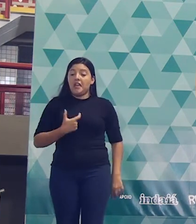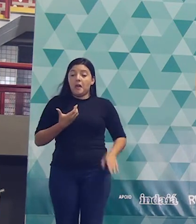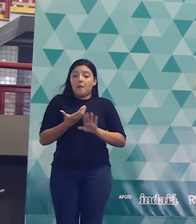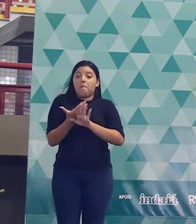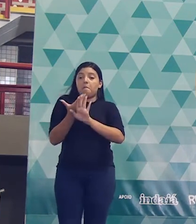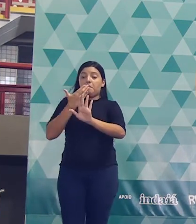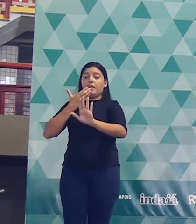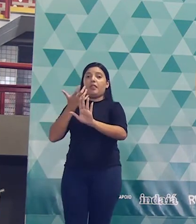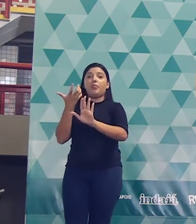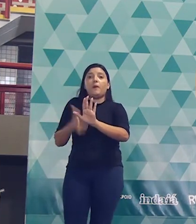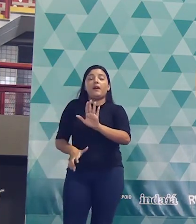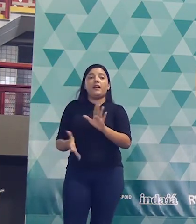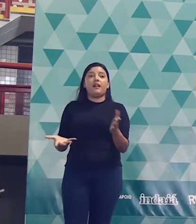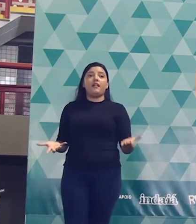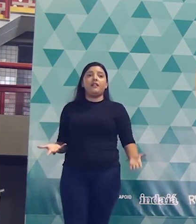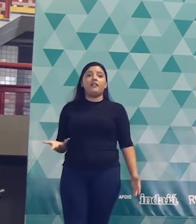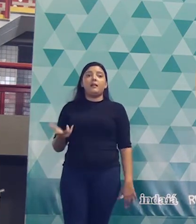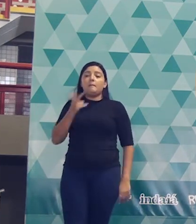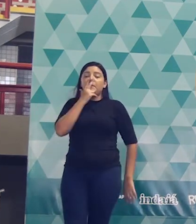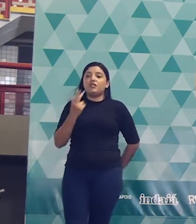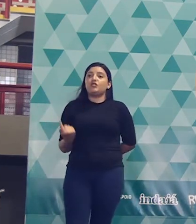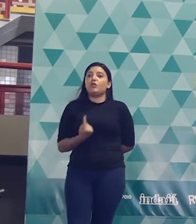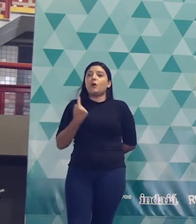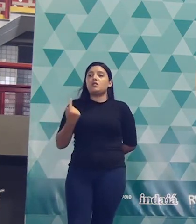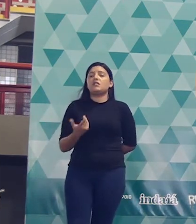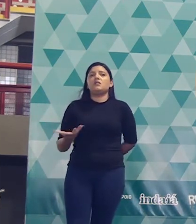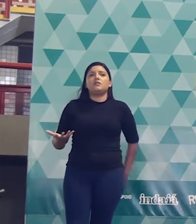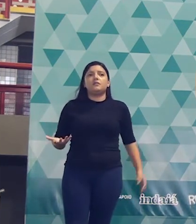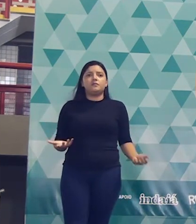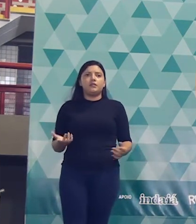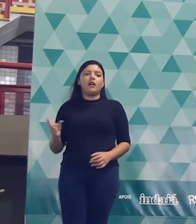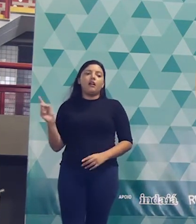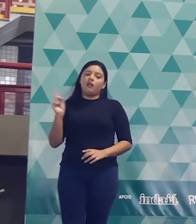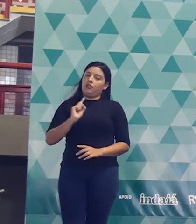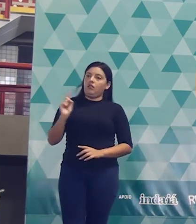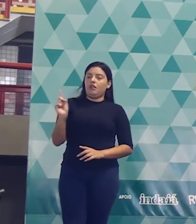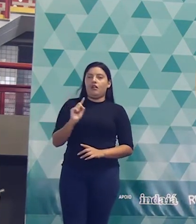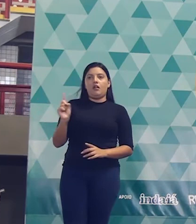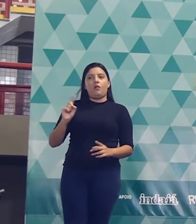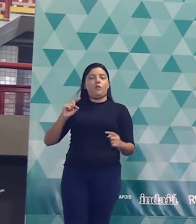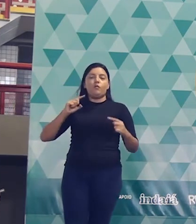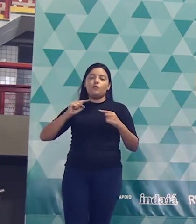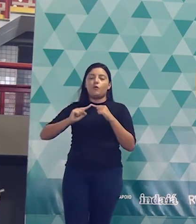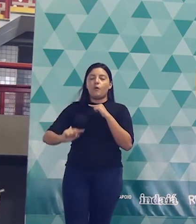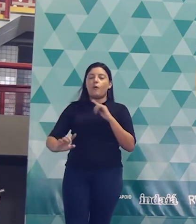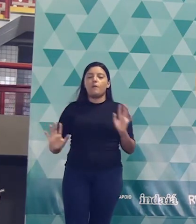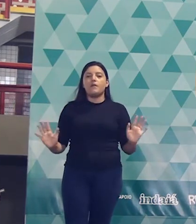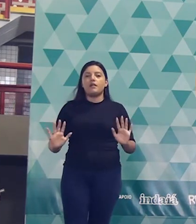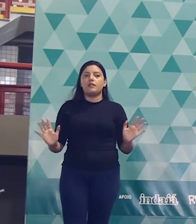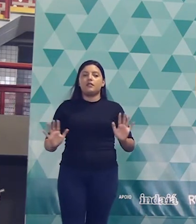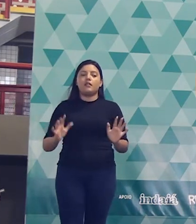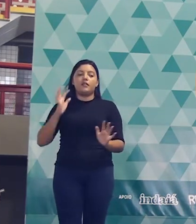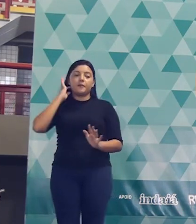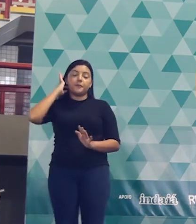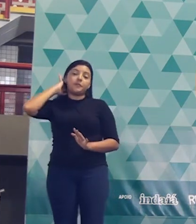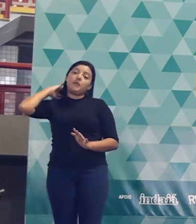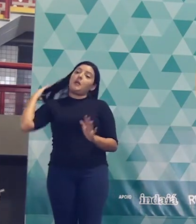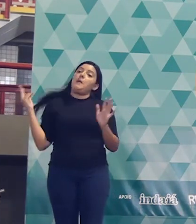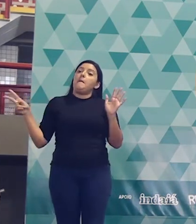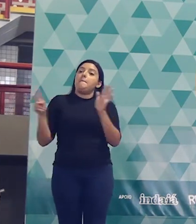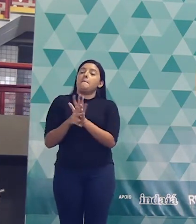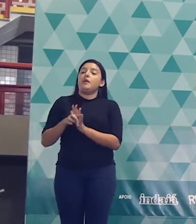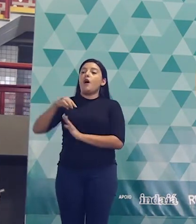se exclui, ele fica de fora. É assim? Não. A gente vai fazer agora uma análise morfológica,